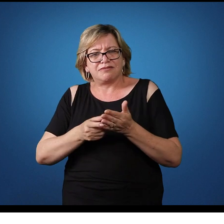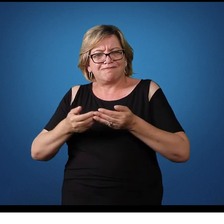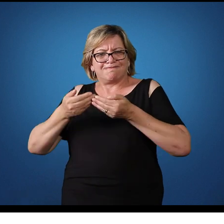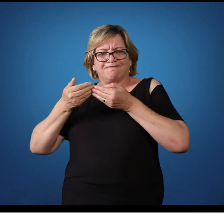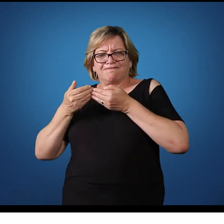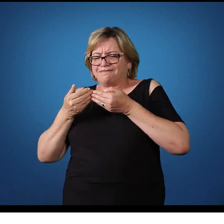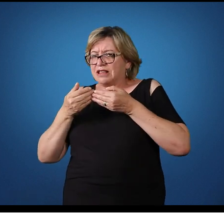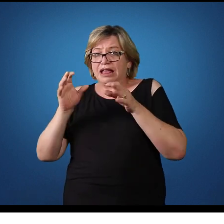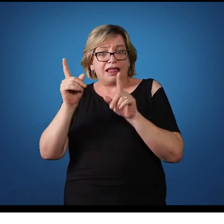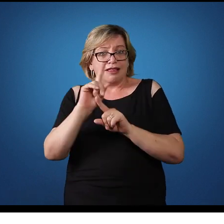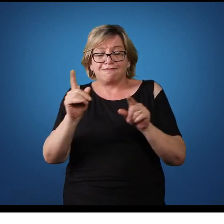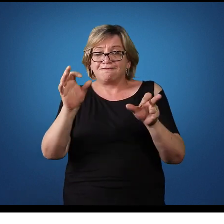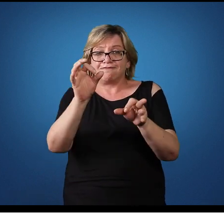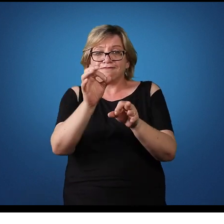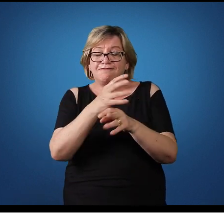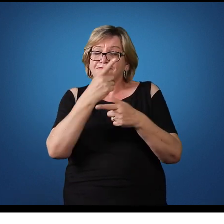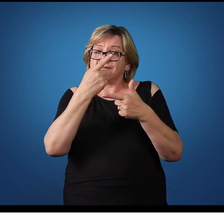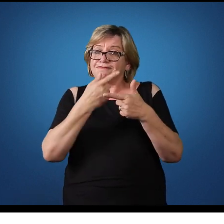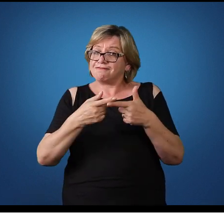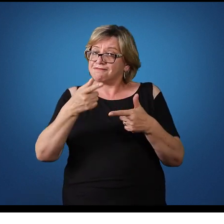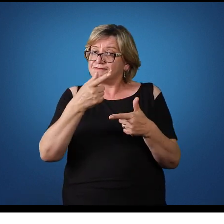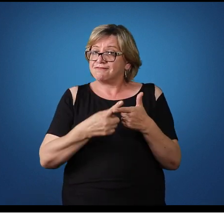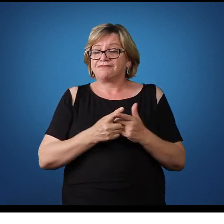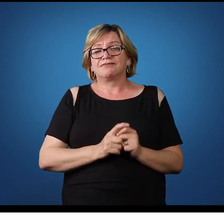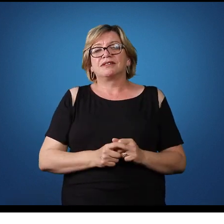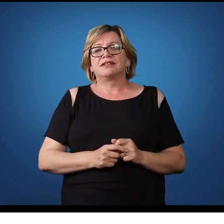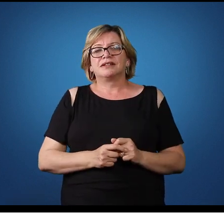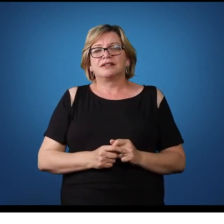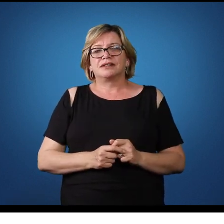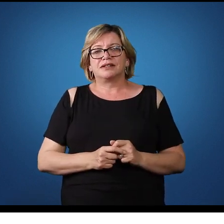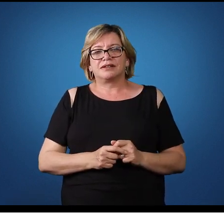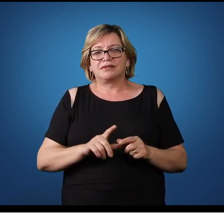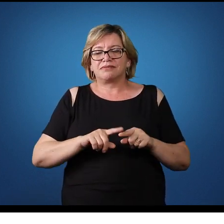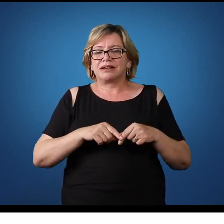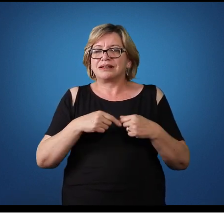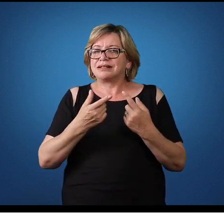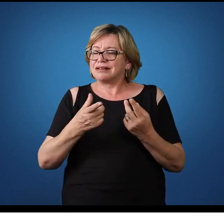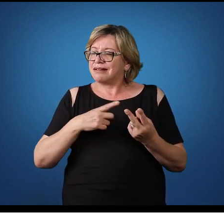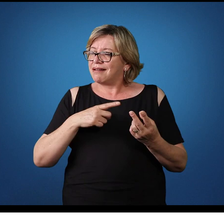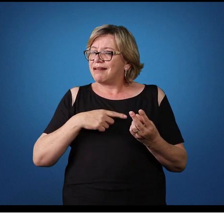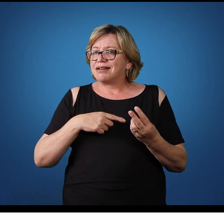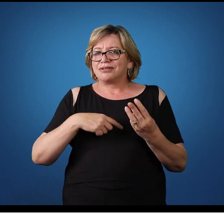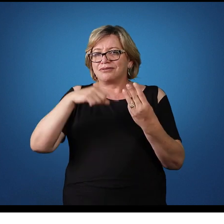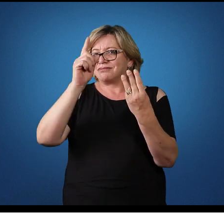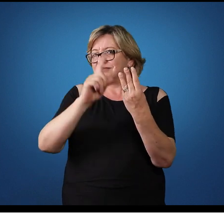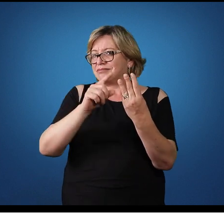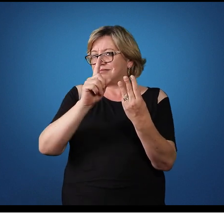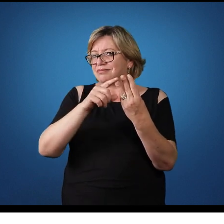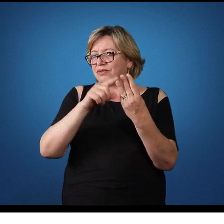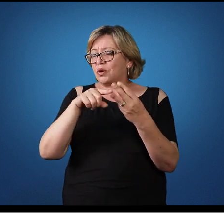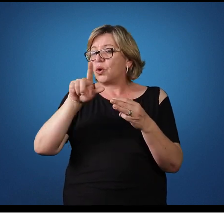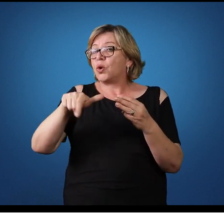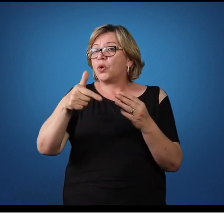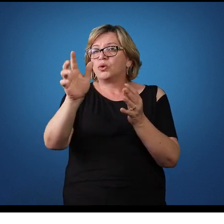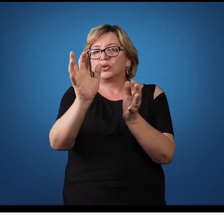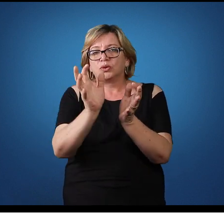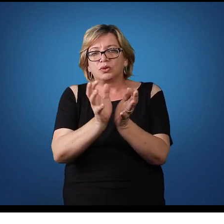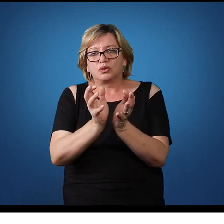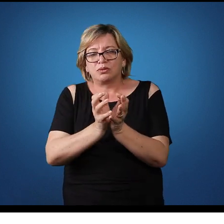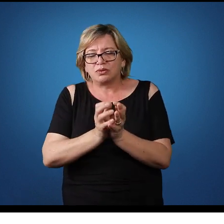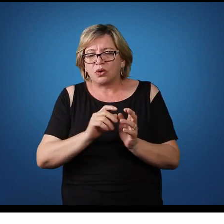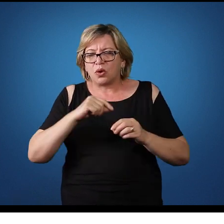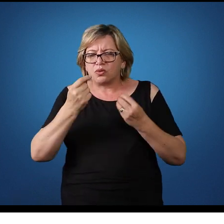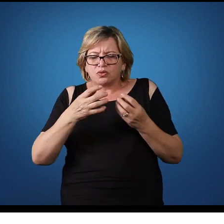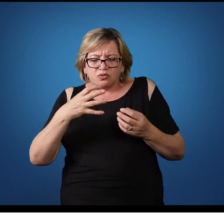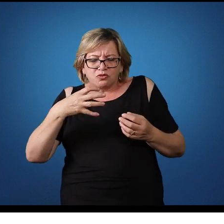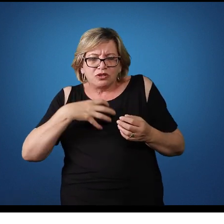e não resolve de fato o nosso problema. Mas nós temos um outro grupo, ou um outro modo